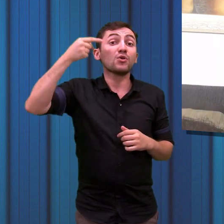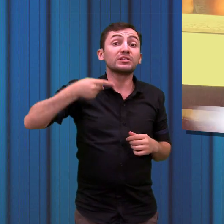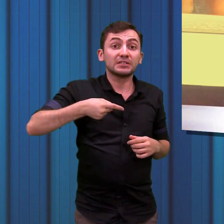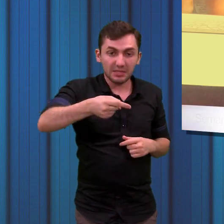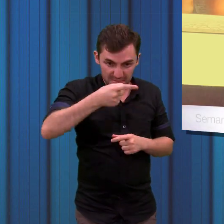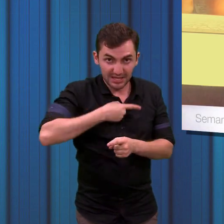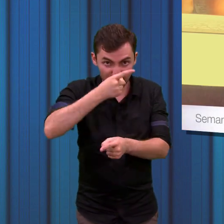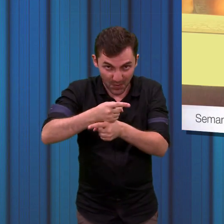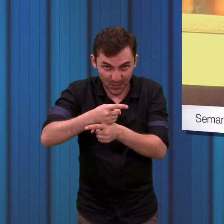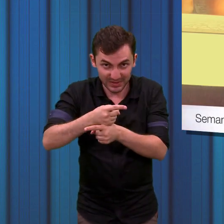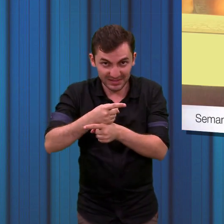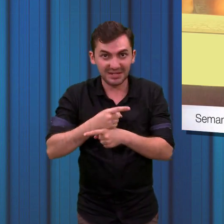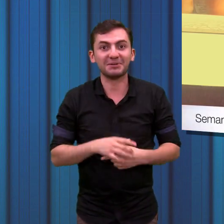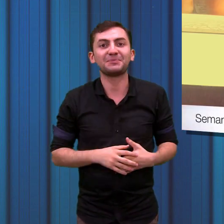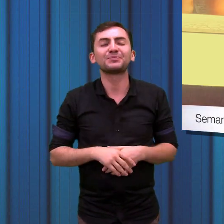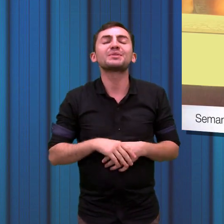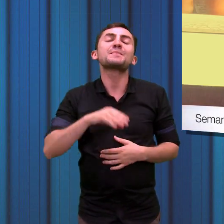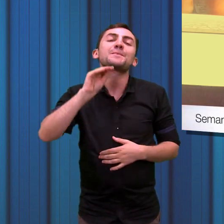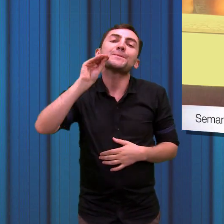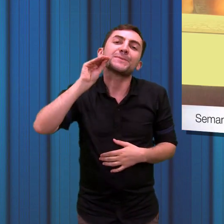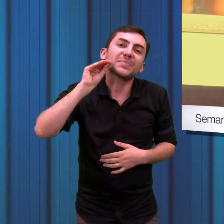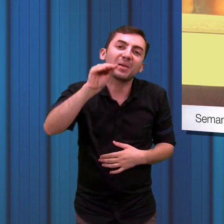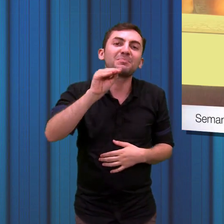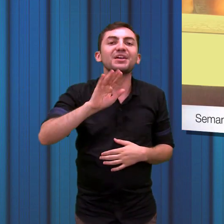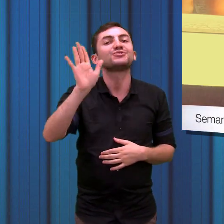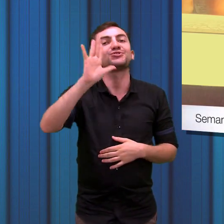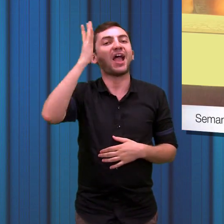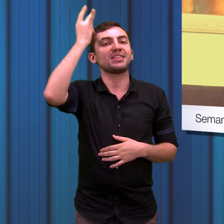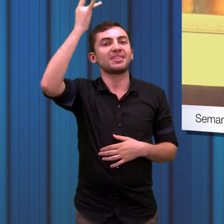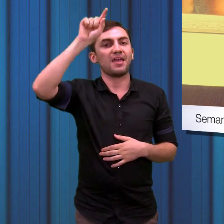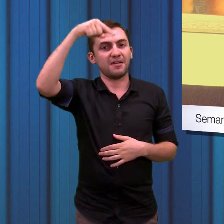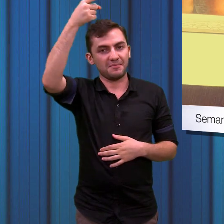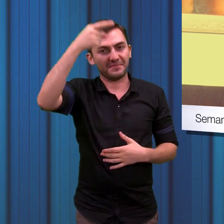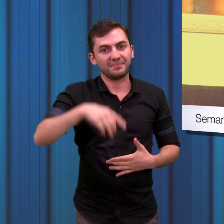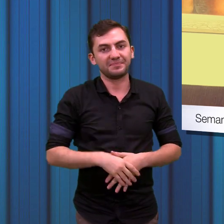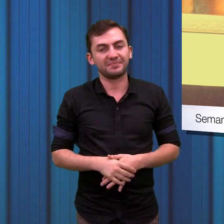que vem. Semana que vem a gente se encontra. Um beijo e até lá!